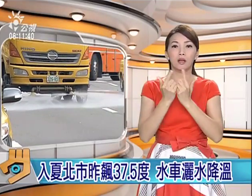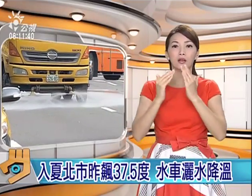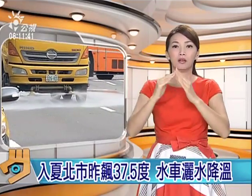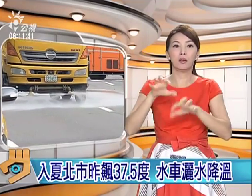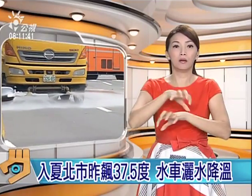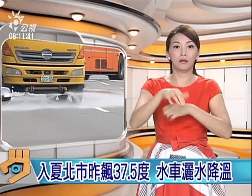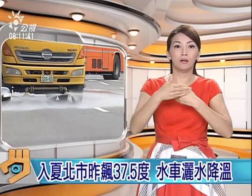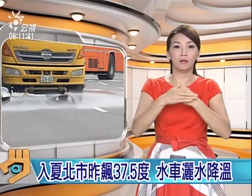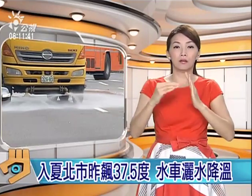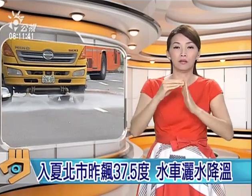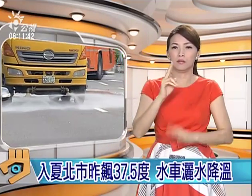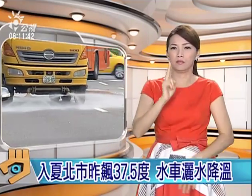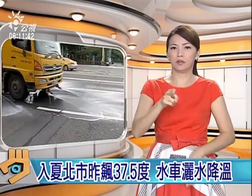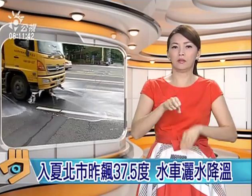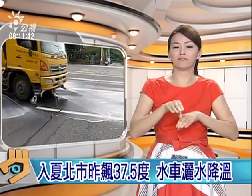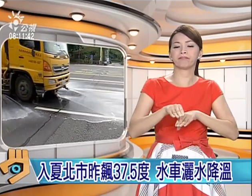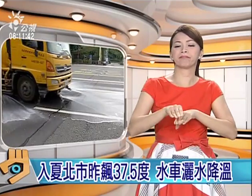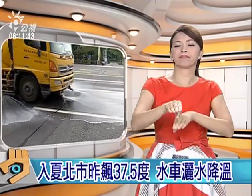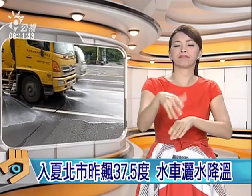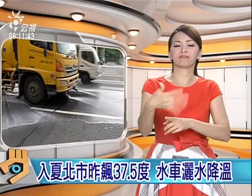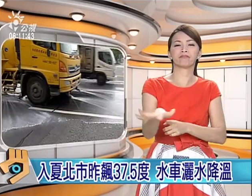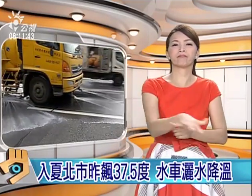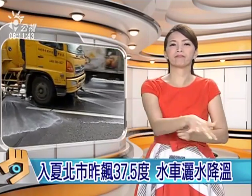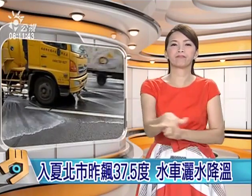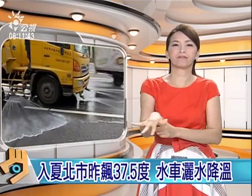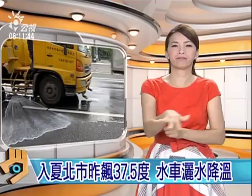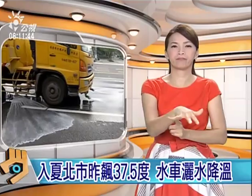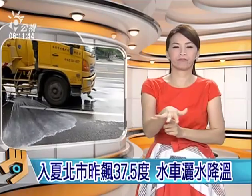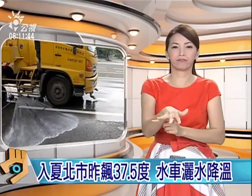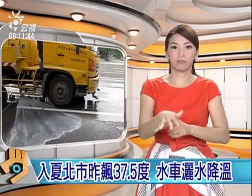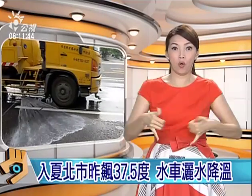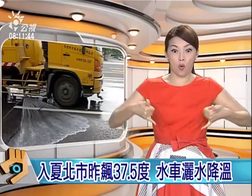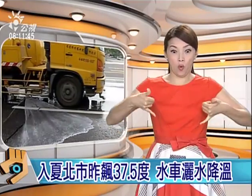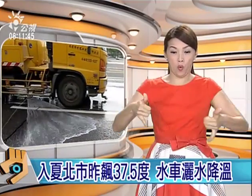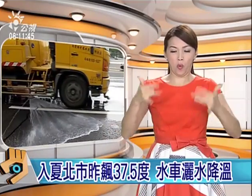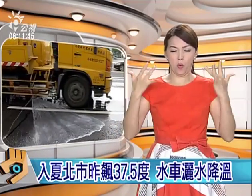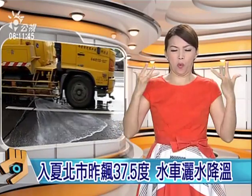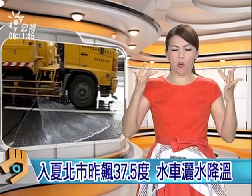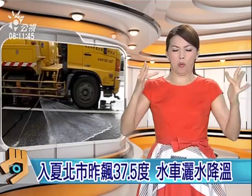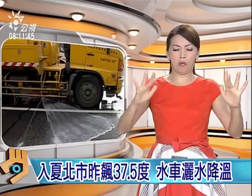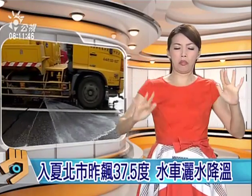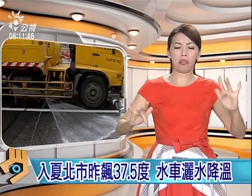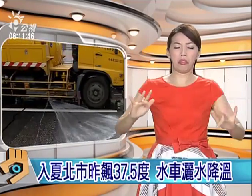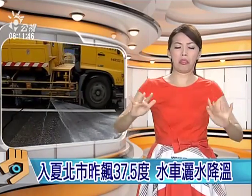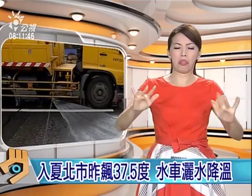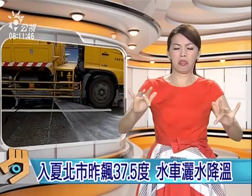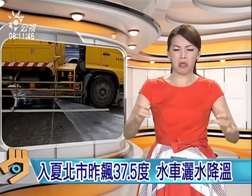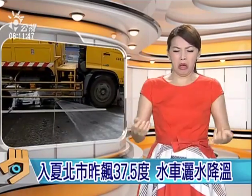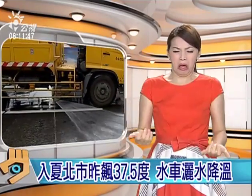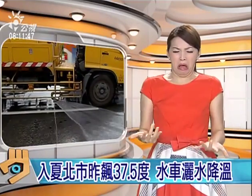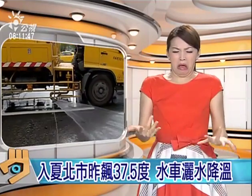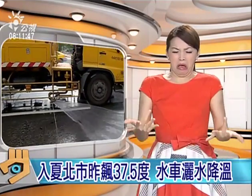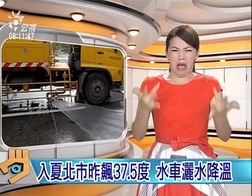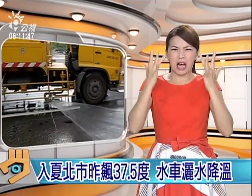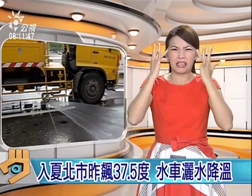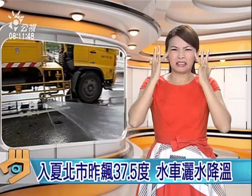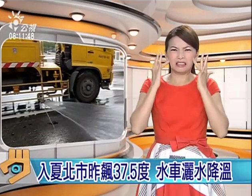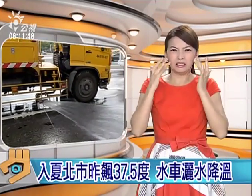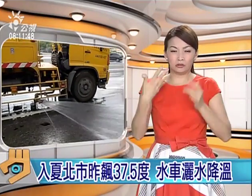台北市环保局也特别出动了洒水车，在行道树比较少的主要干道喷洒回收水